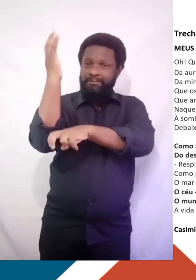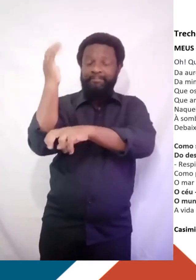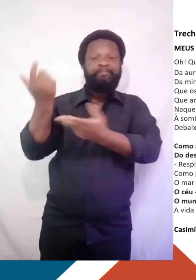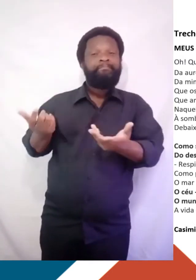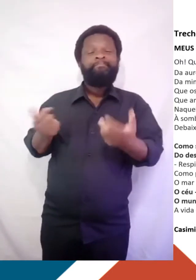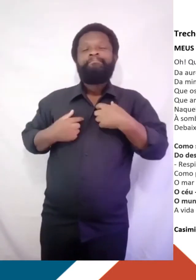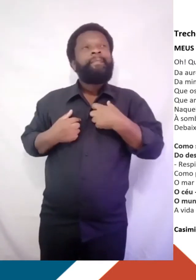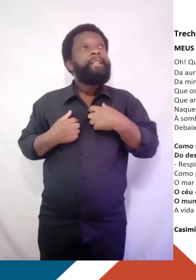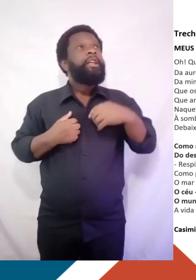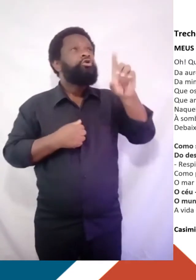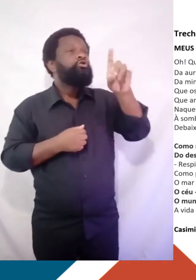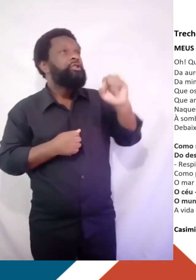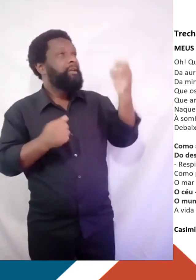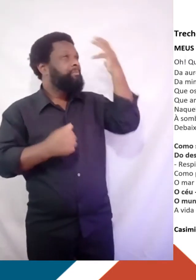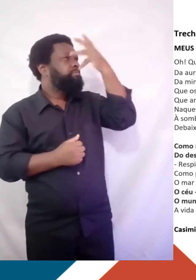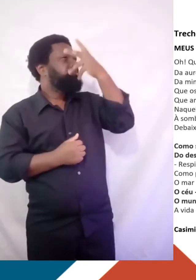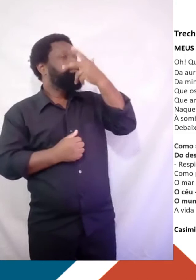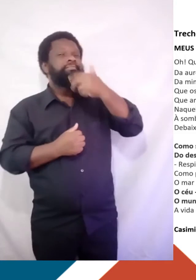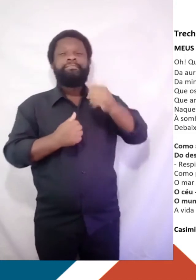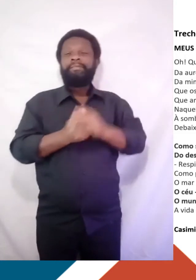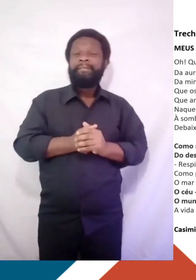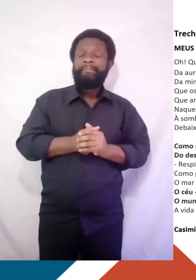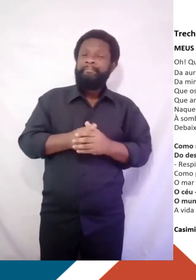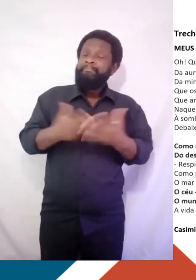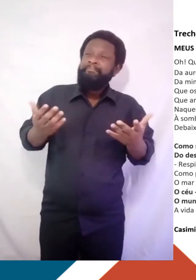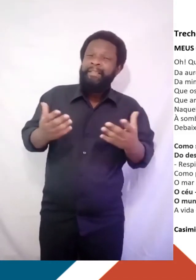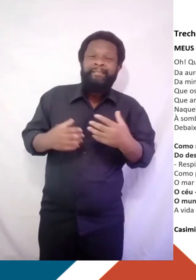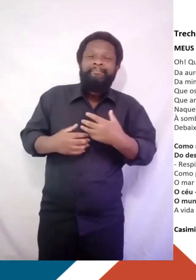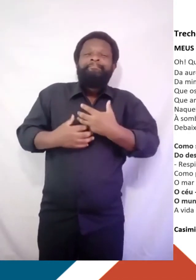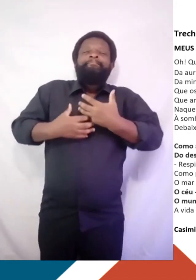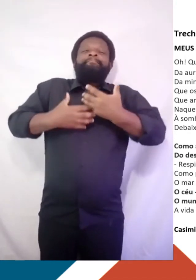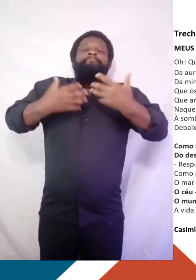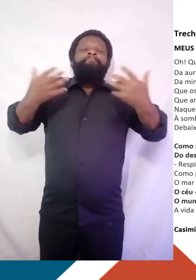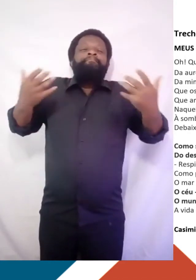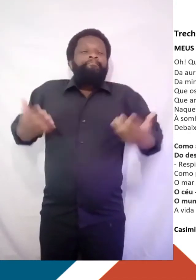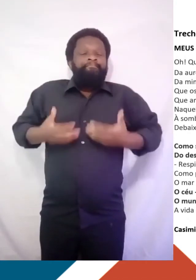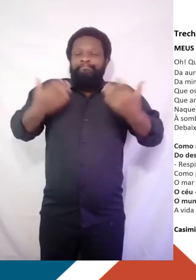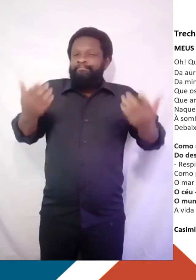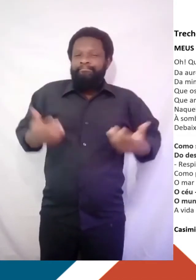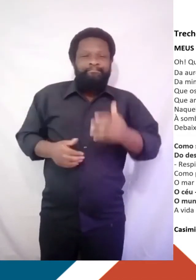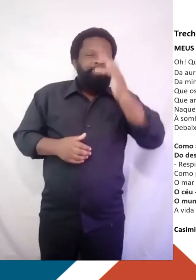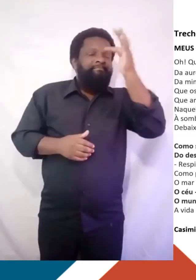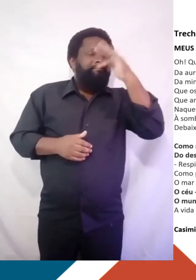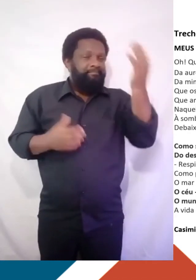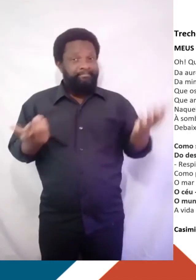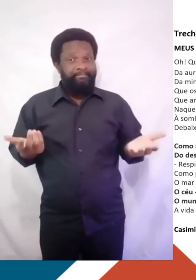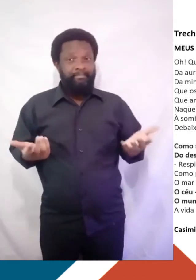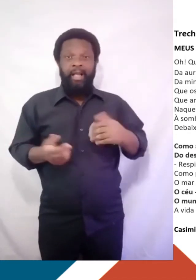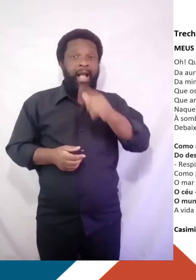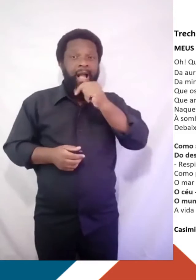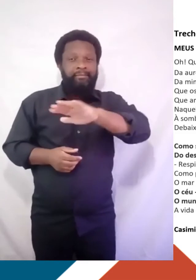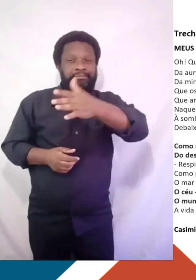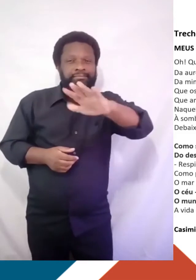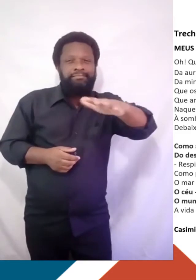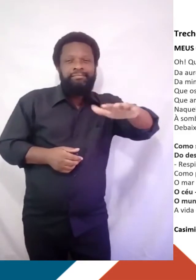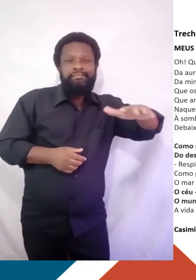laranjais. Como são belos os dias do despontar da existência, respira a alma inocência, como perfumes a flor. O mar